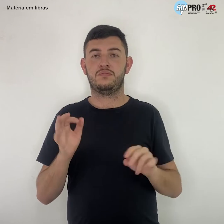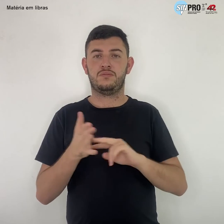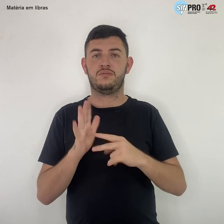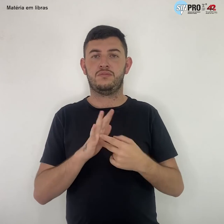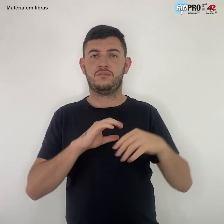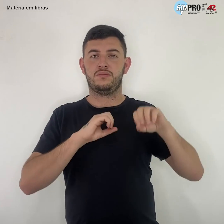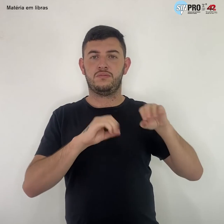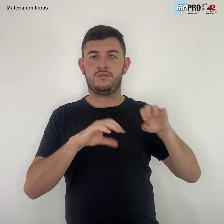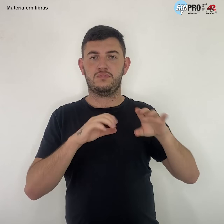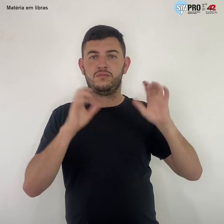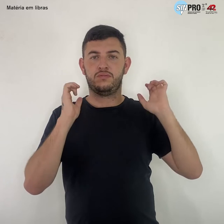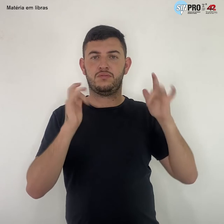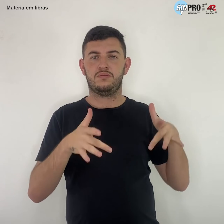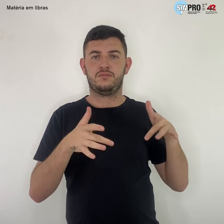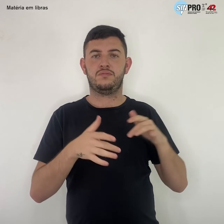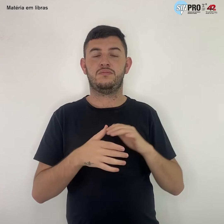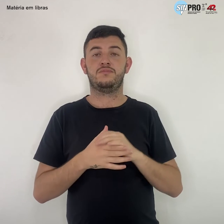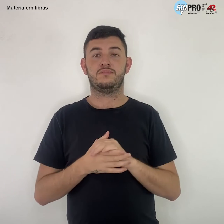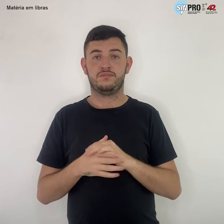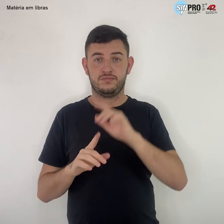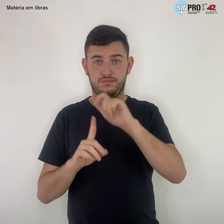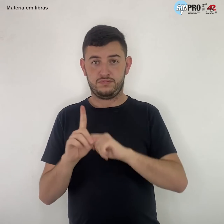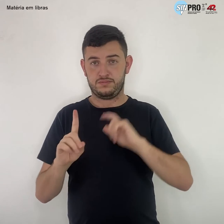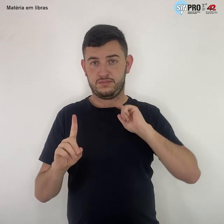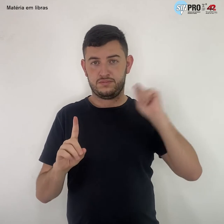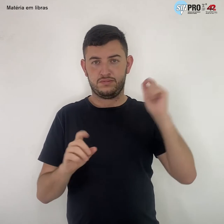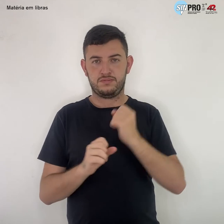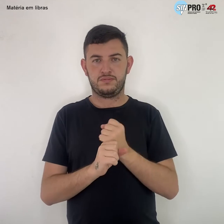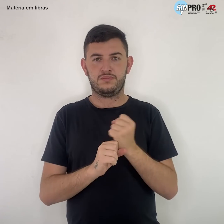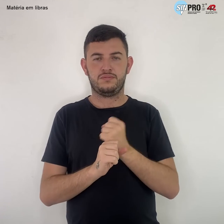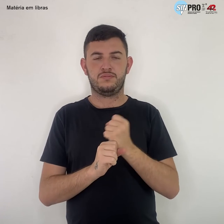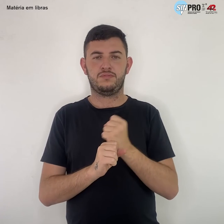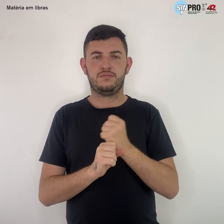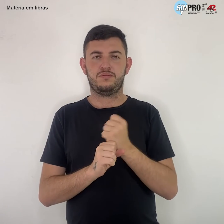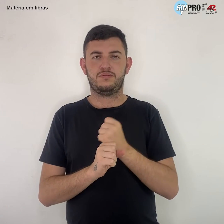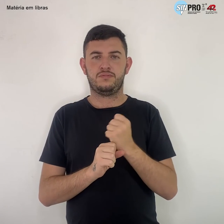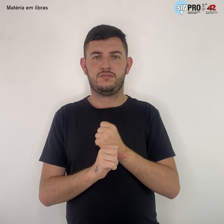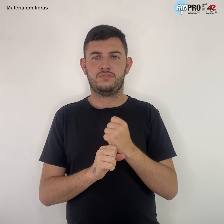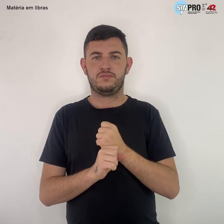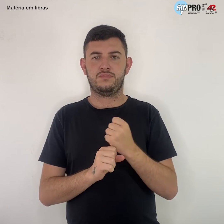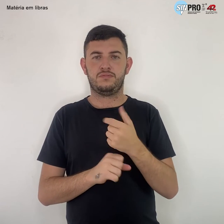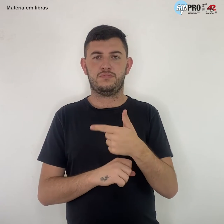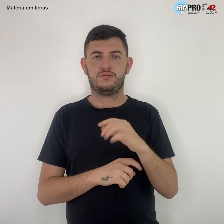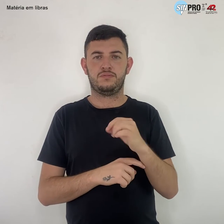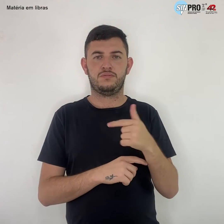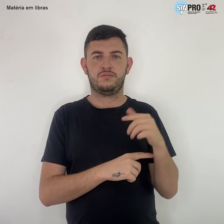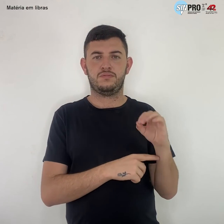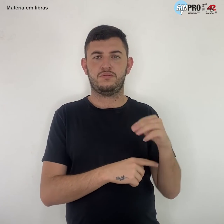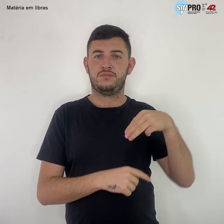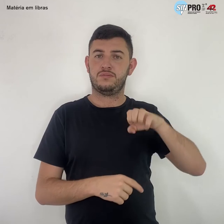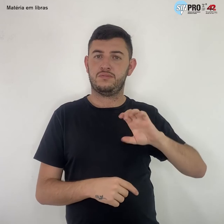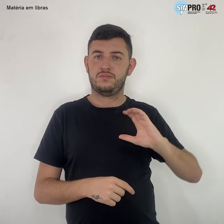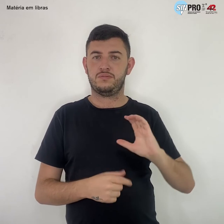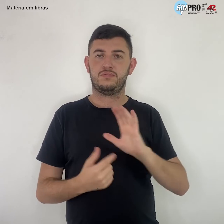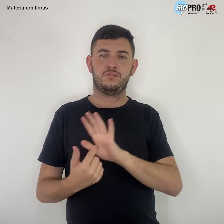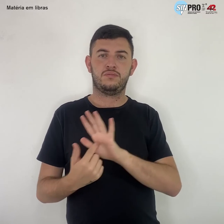educação. Em abril deste ano, o MEC expôs milhares de estudantes ao realizar